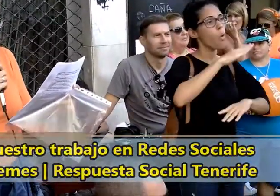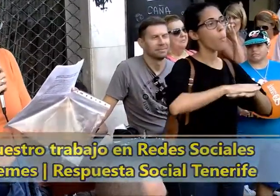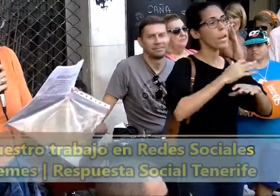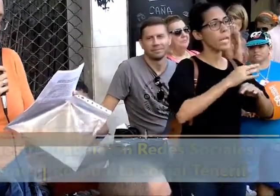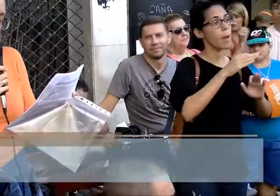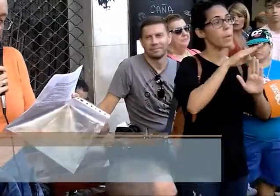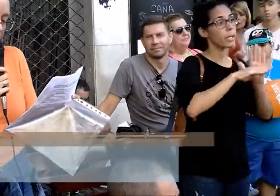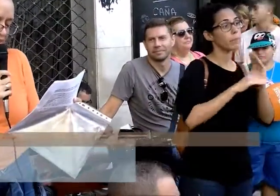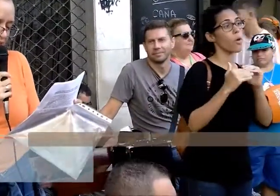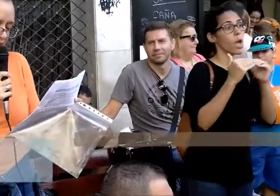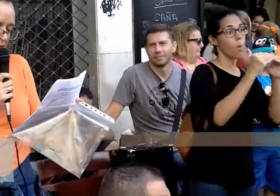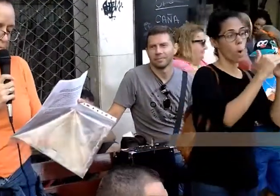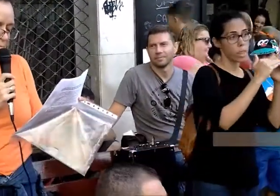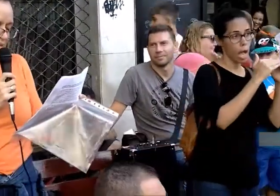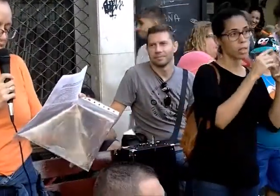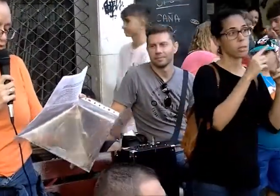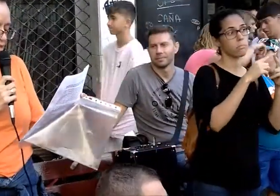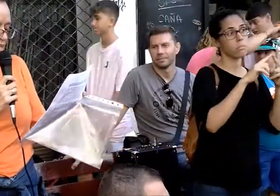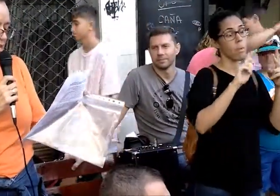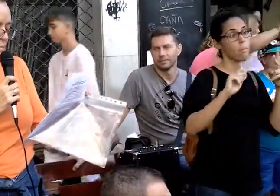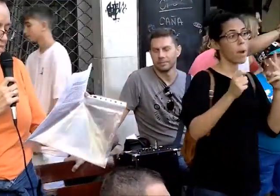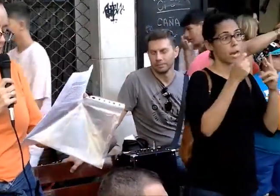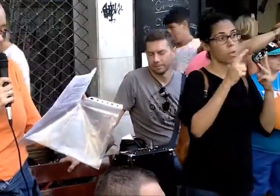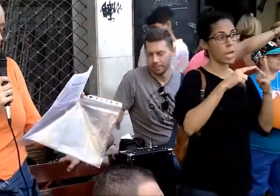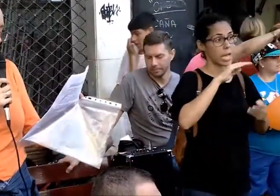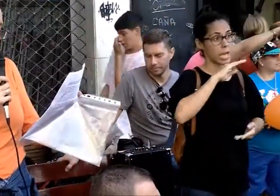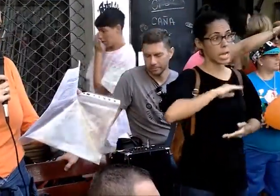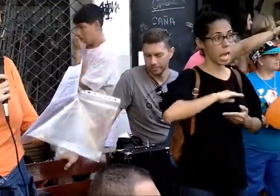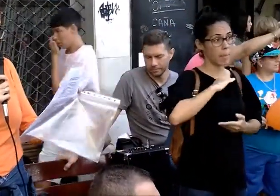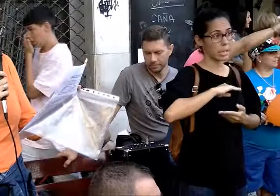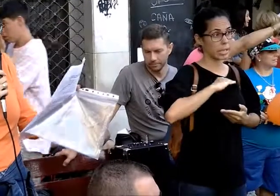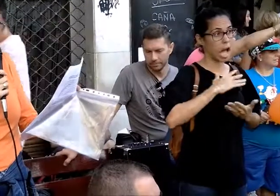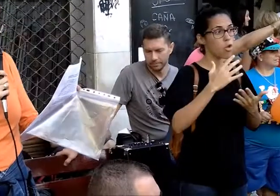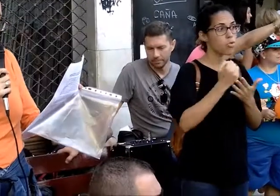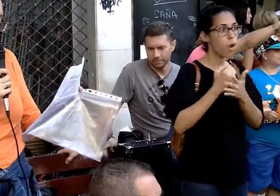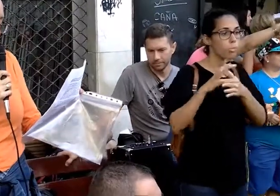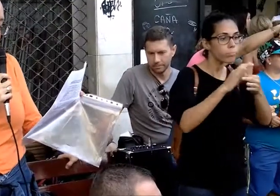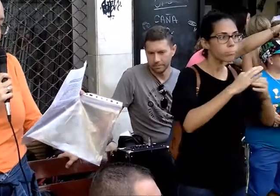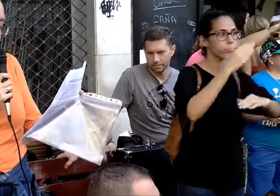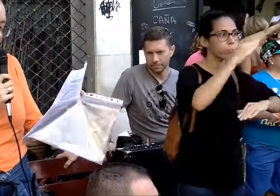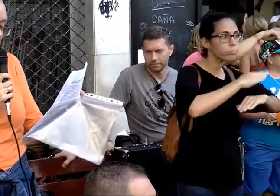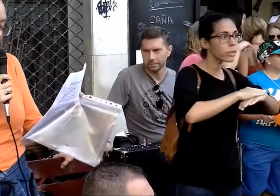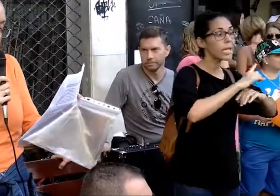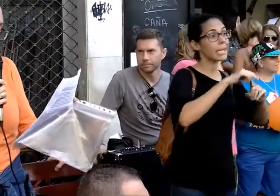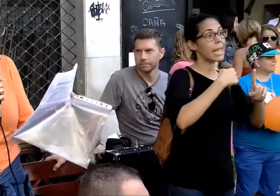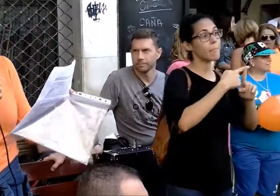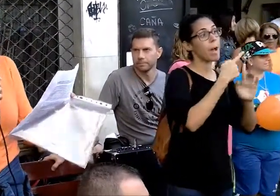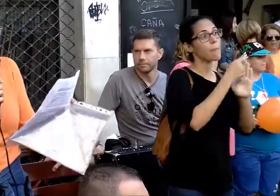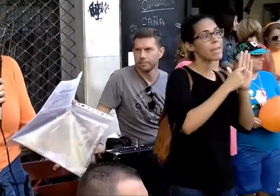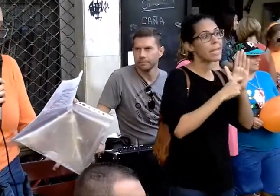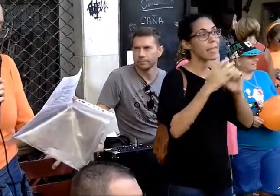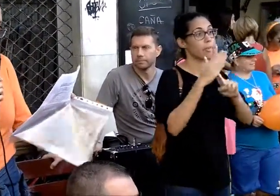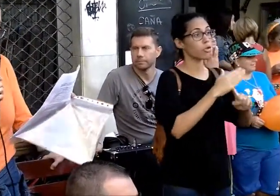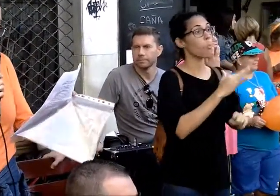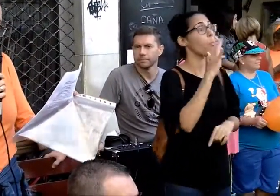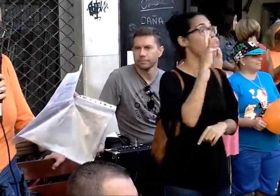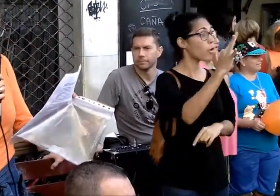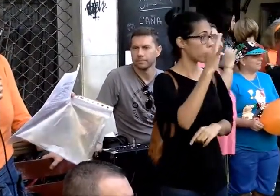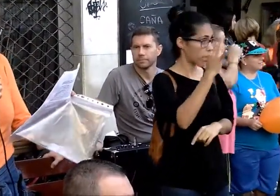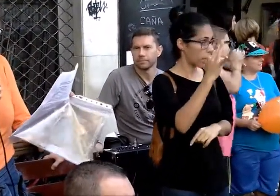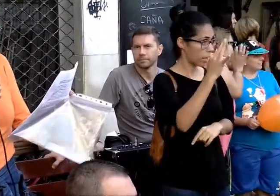los principios de igualdad, mérito y capacidad con las necesarias medidas de discriminación positiva